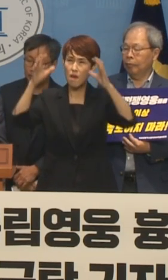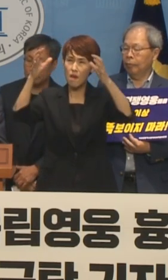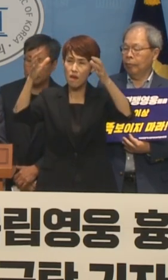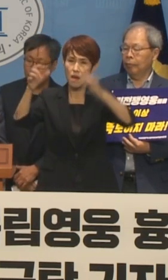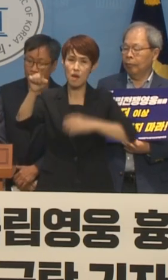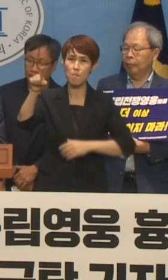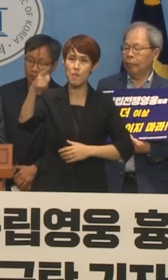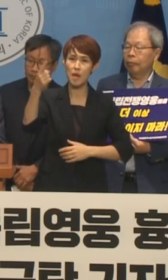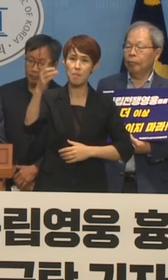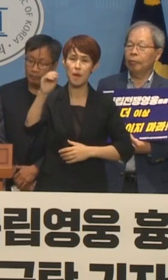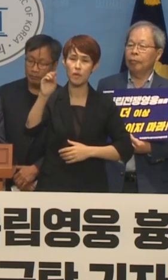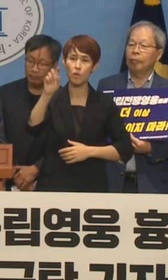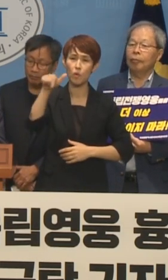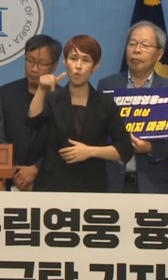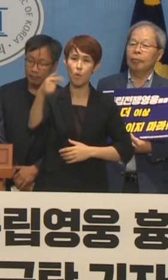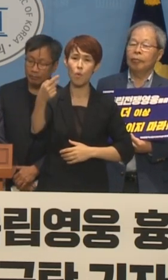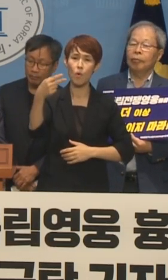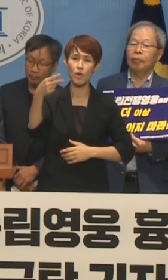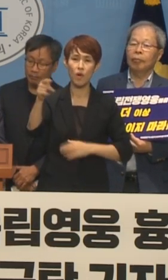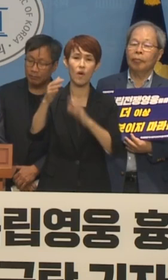100만 고려인을 대표하는